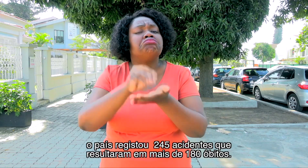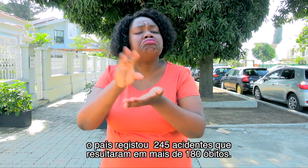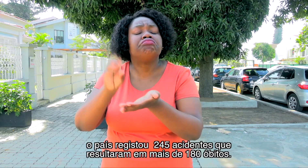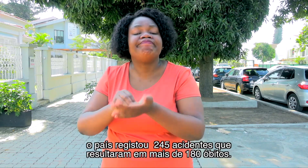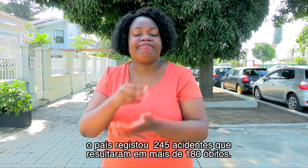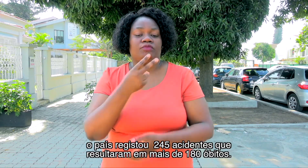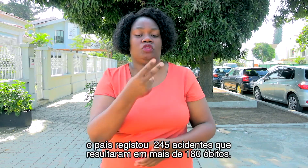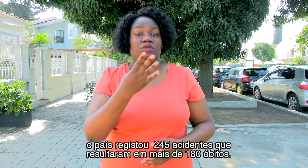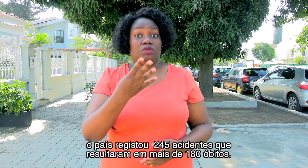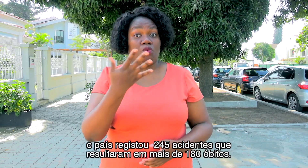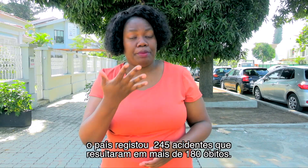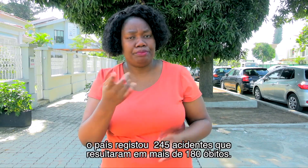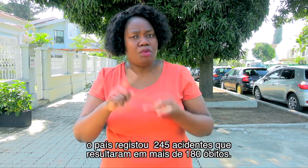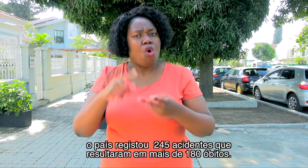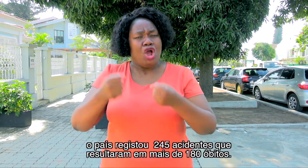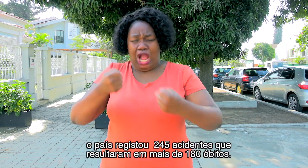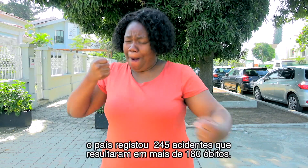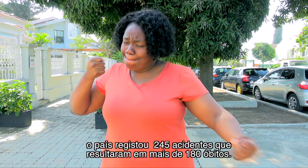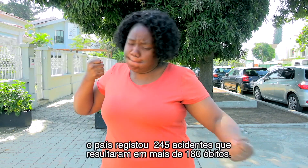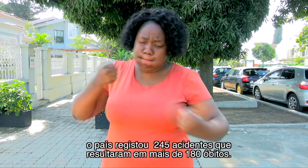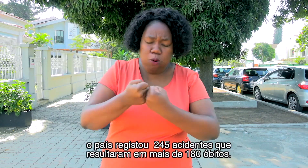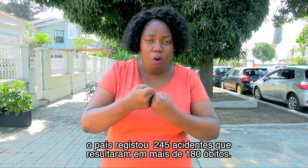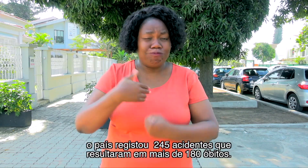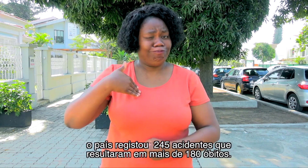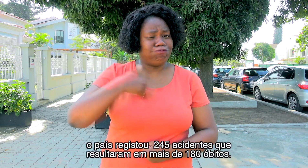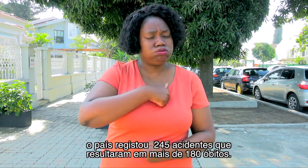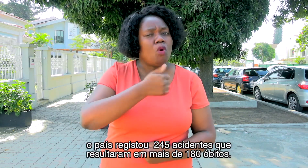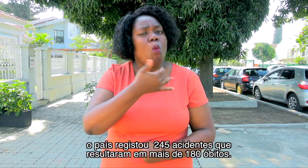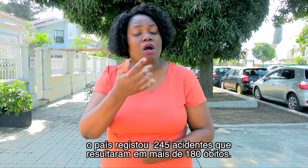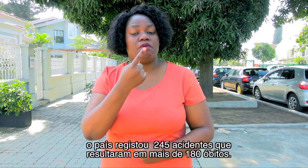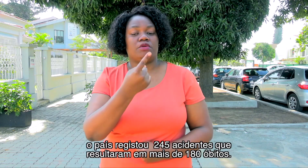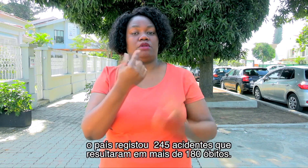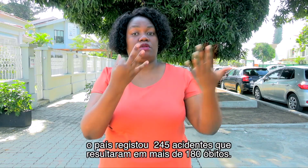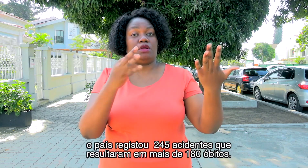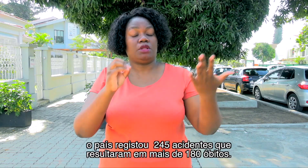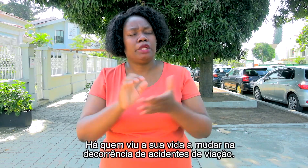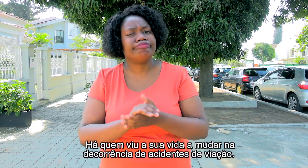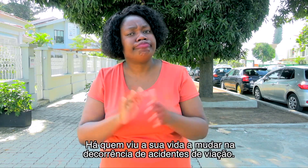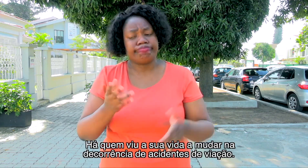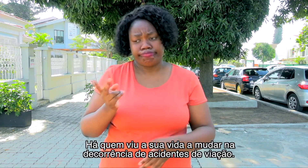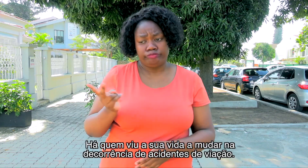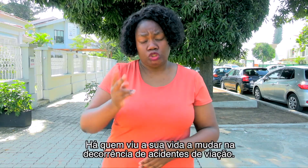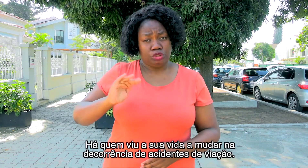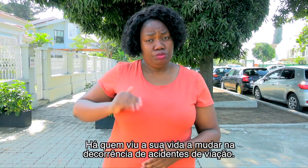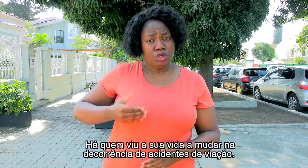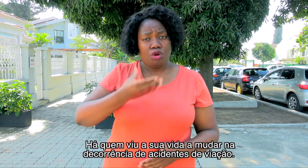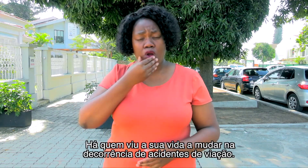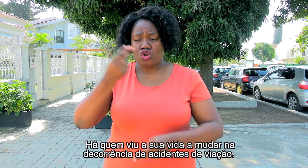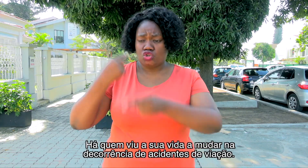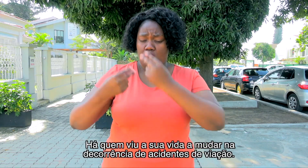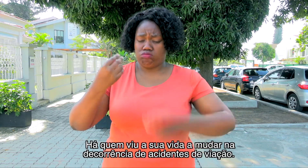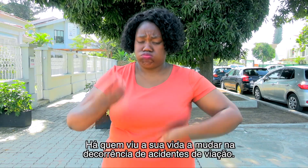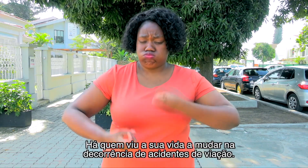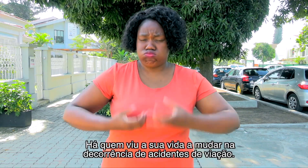país registrou 245 acidentes que resultaram em mais de 180 óbitos. Há quem viu a sua vida mudar